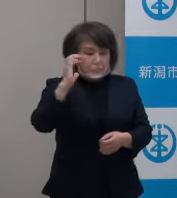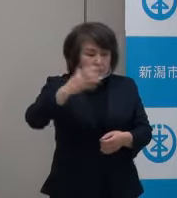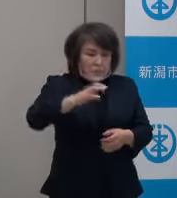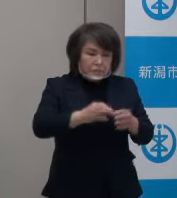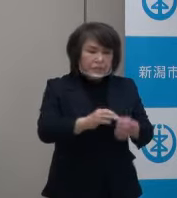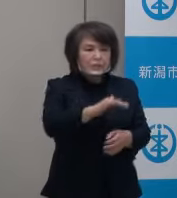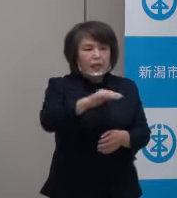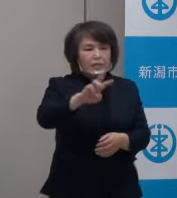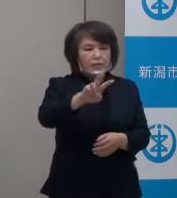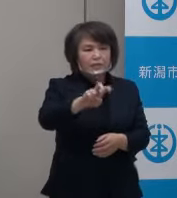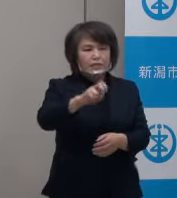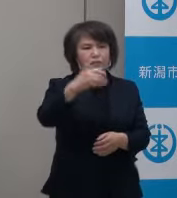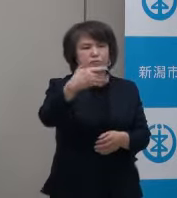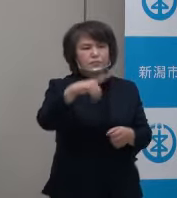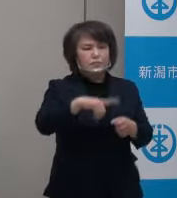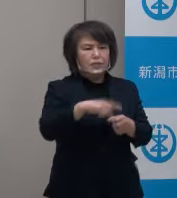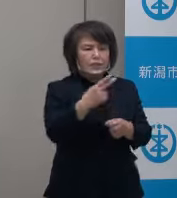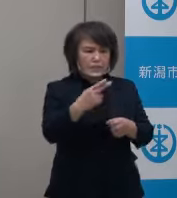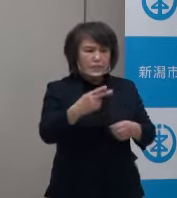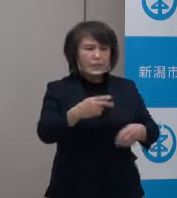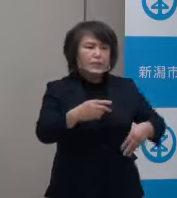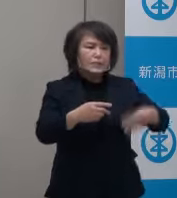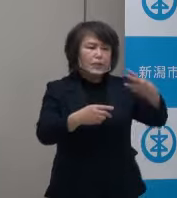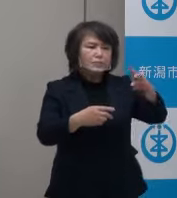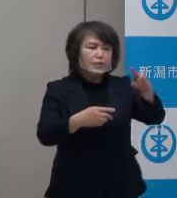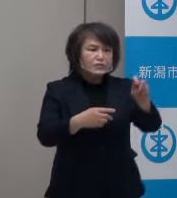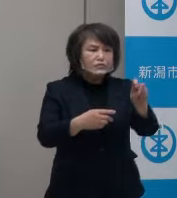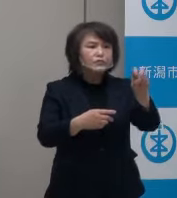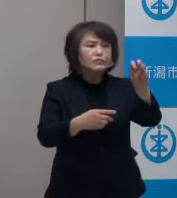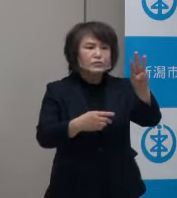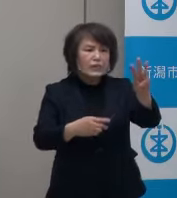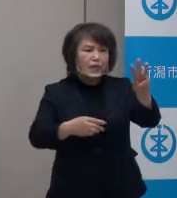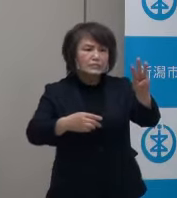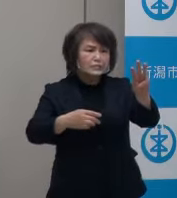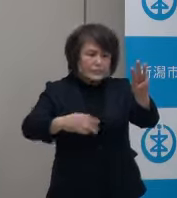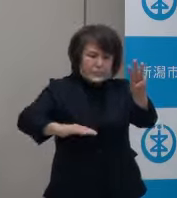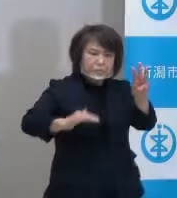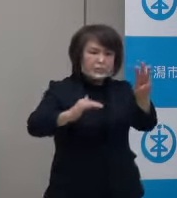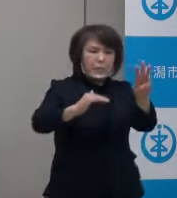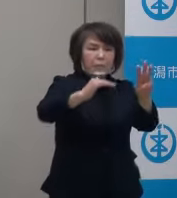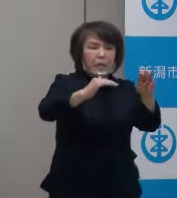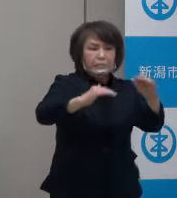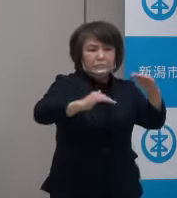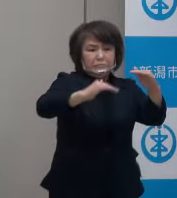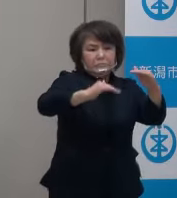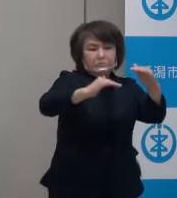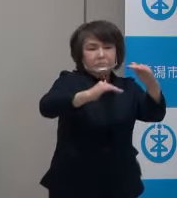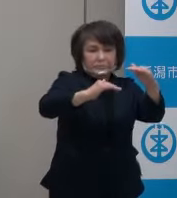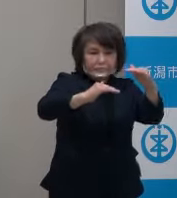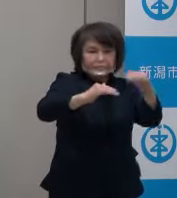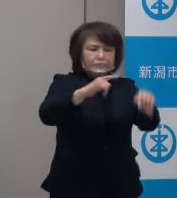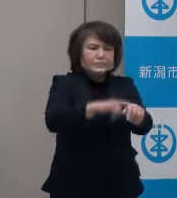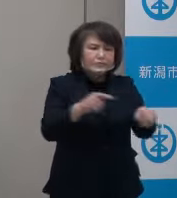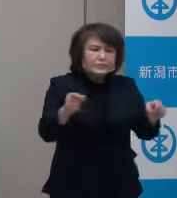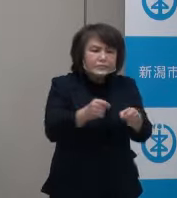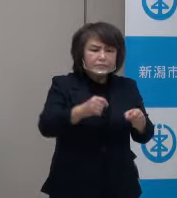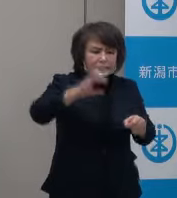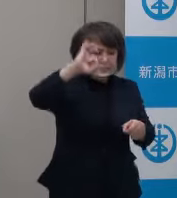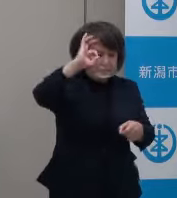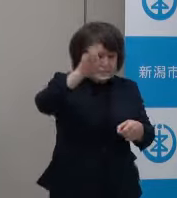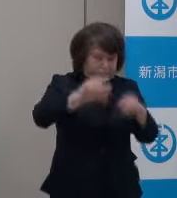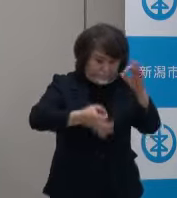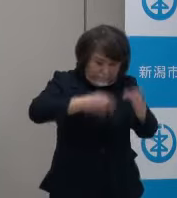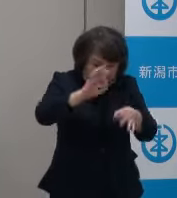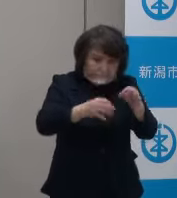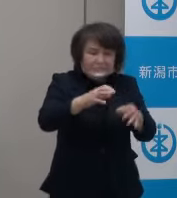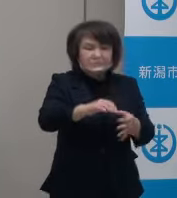った平成29年度の313センチに迫る勢いであり、短時間で激しい降に見舞